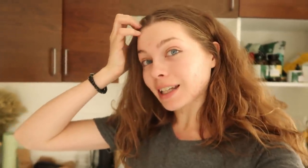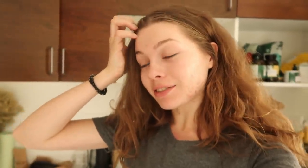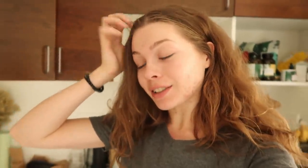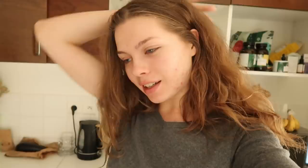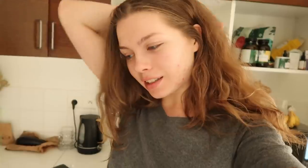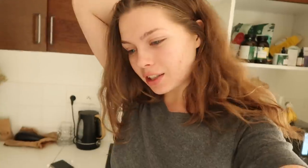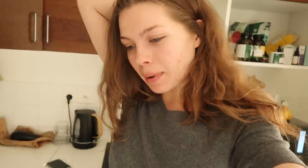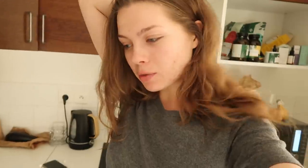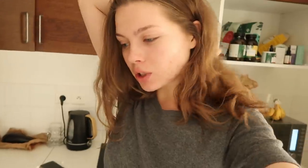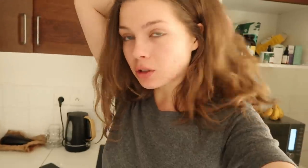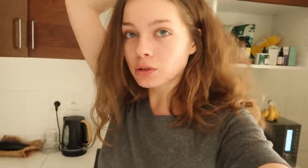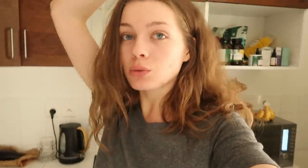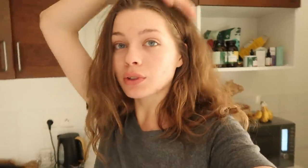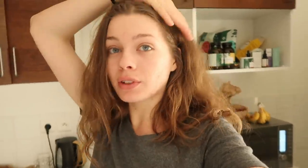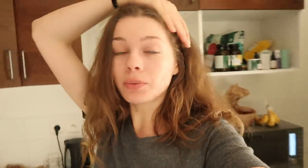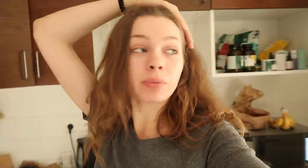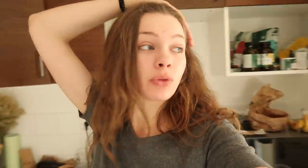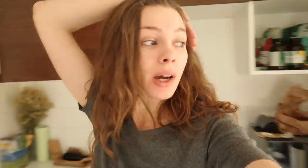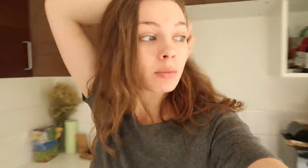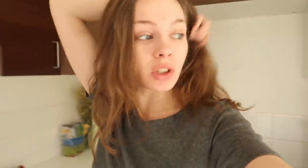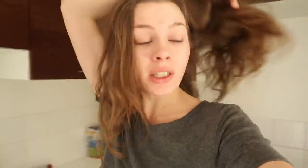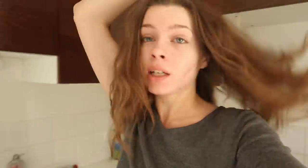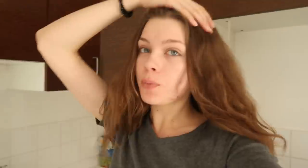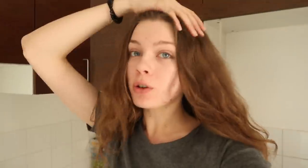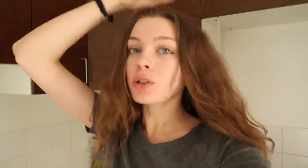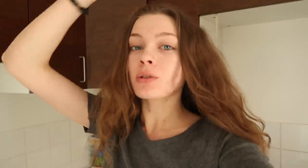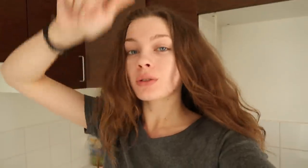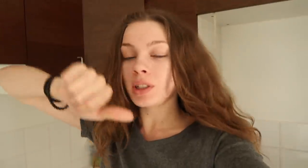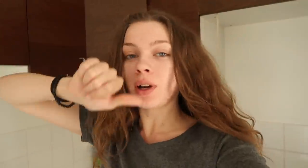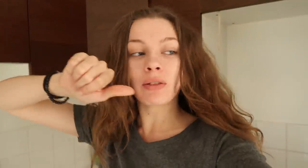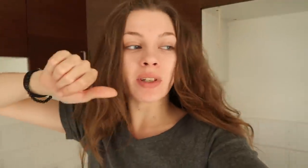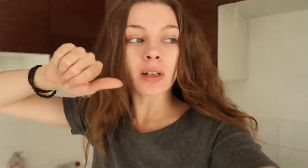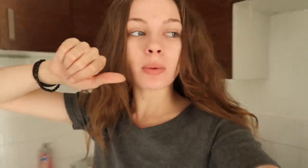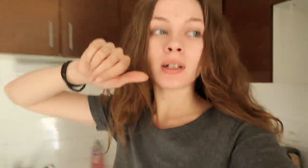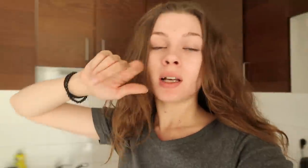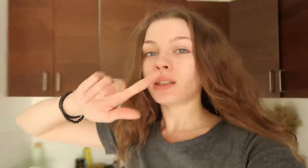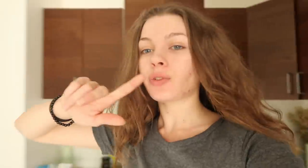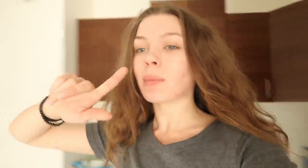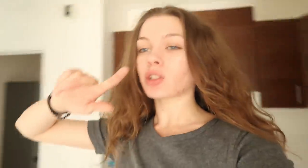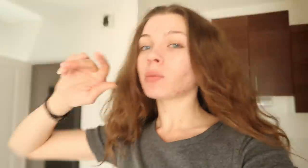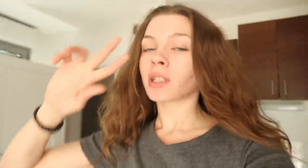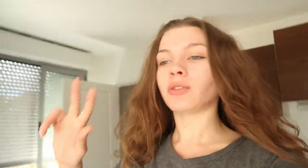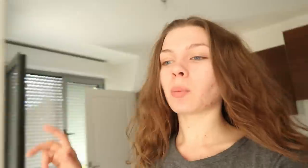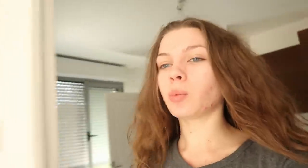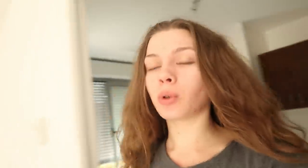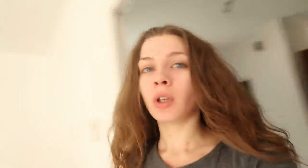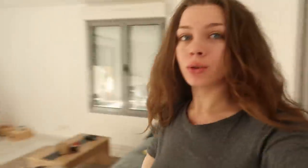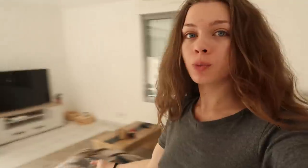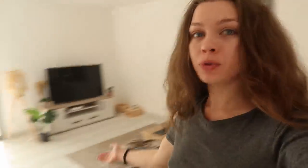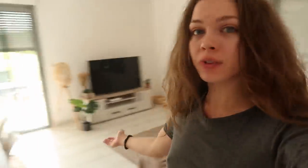arrive. J'ai pas mangé encore, du coup je vais vite me faire à manger. J'ai pas eu le temps ni de laver ma salle de bain, ni de faire ma chambre, ni de faire mon bureau. J'ai juste pu